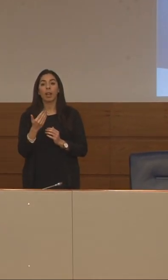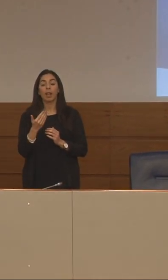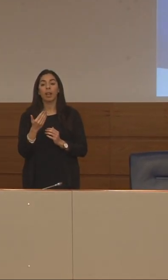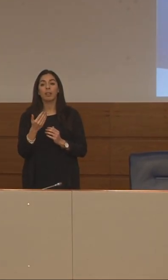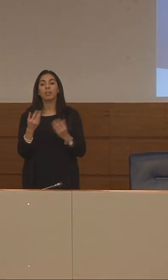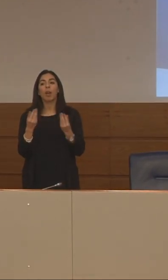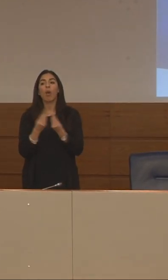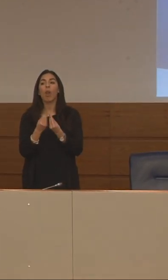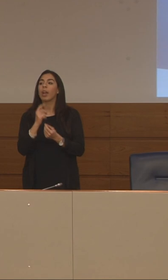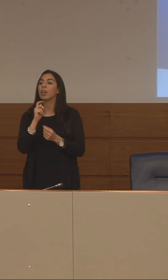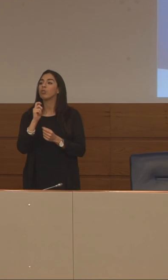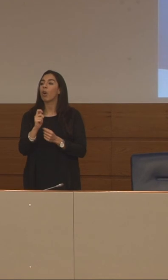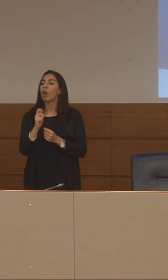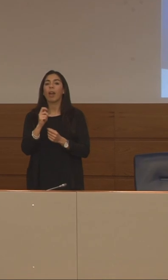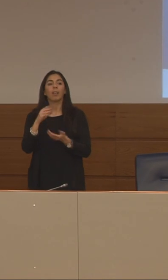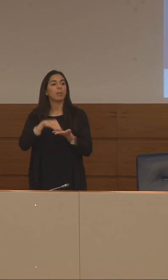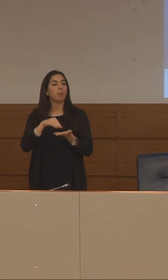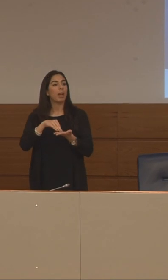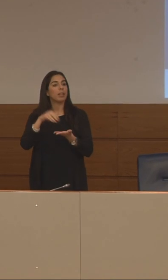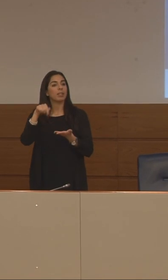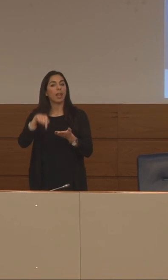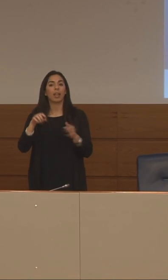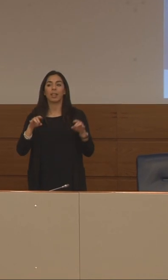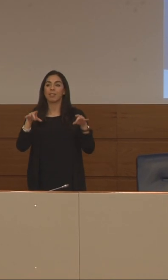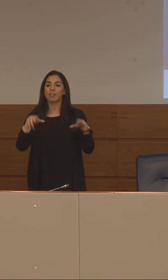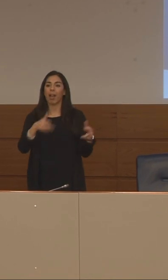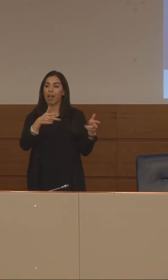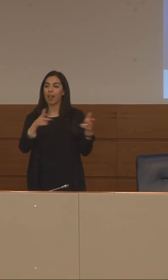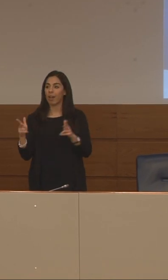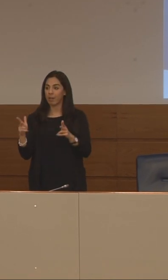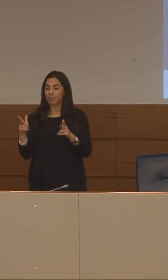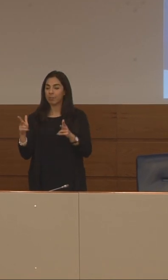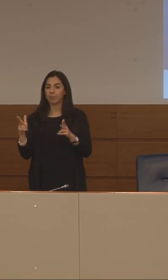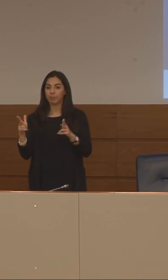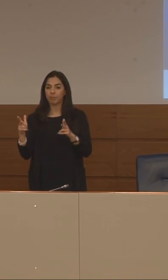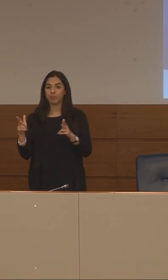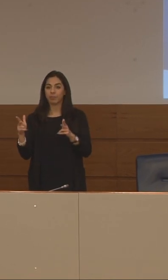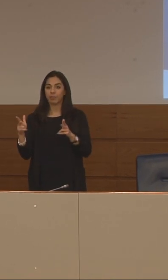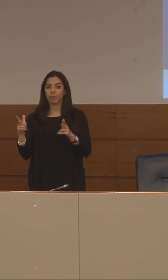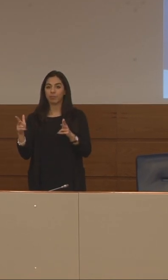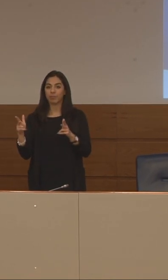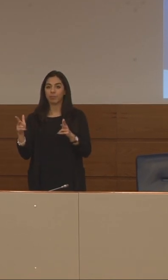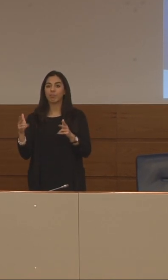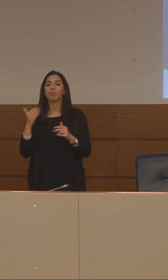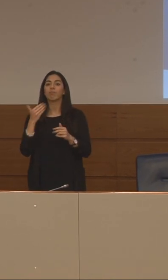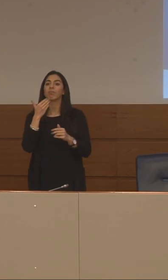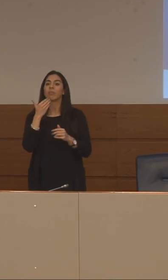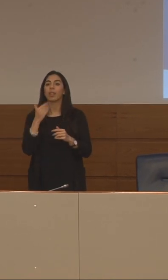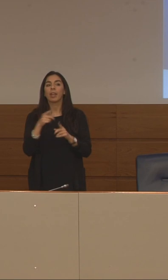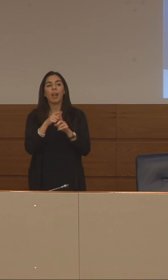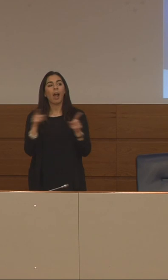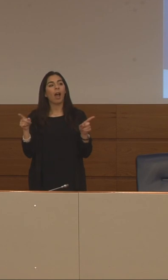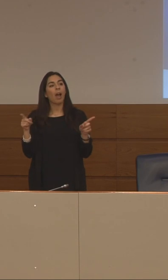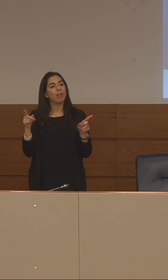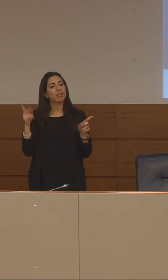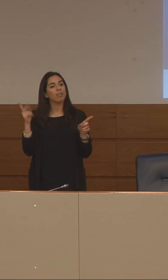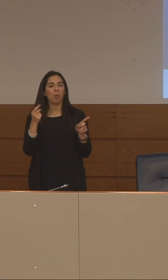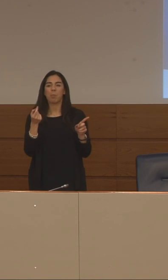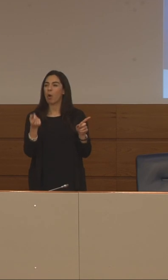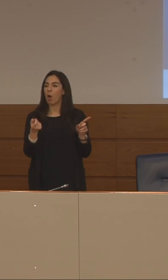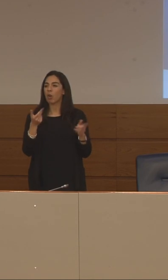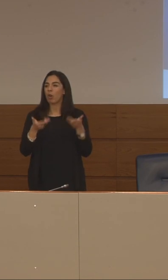giornalisti che sono qui in sala e per aver sfoltito la delegazioni e giornalisti